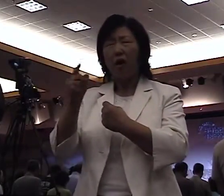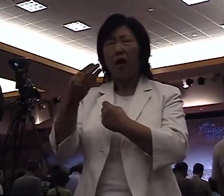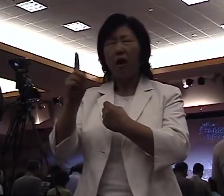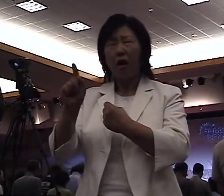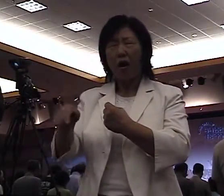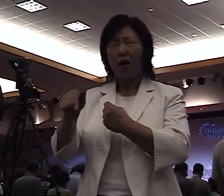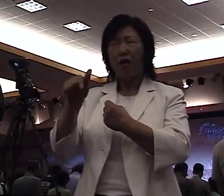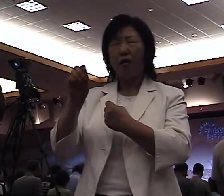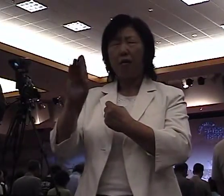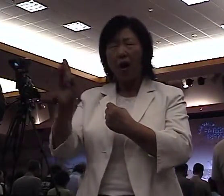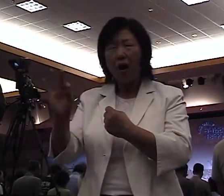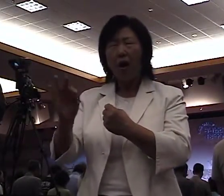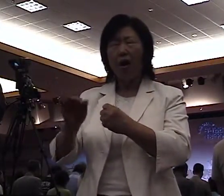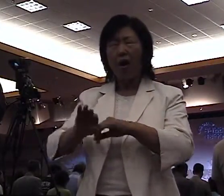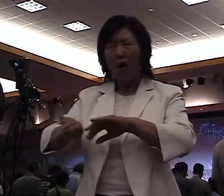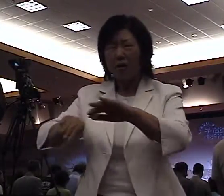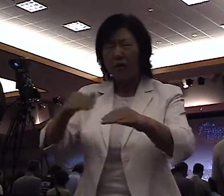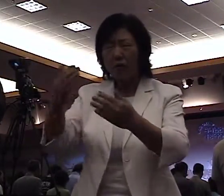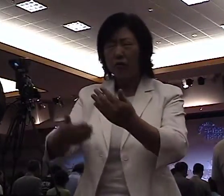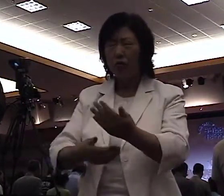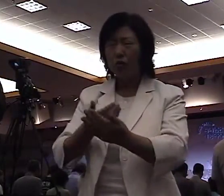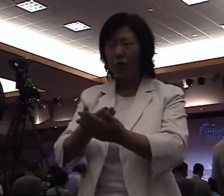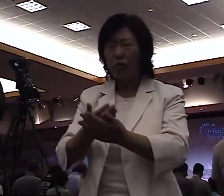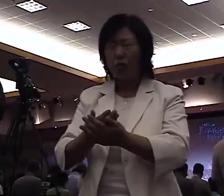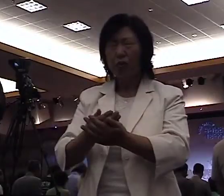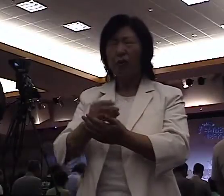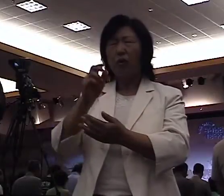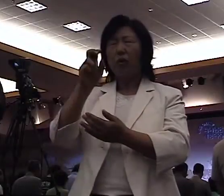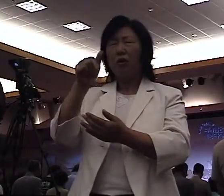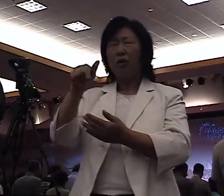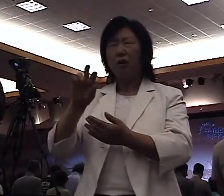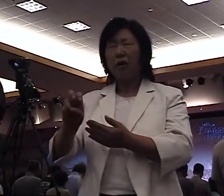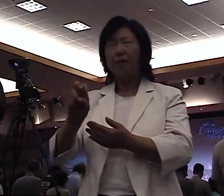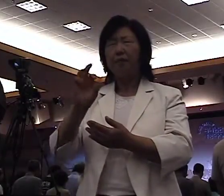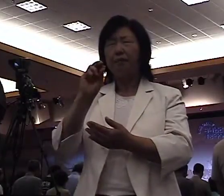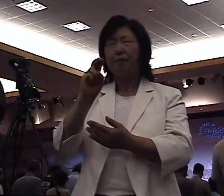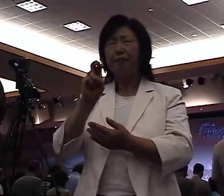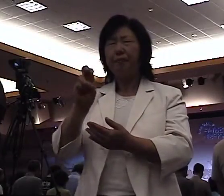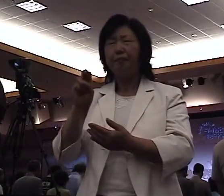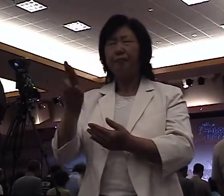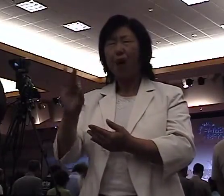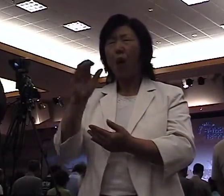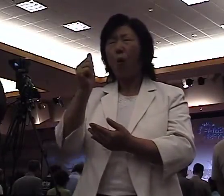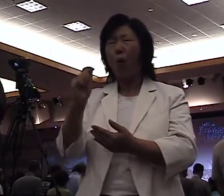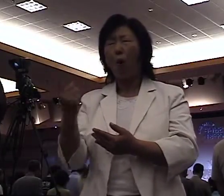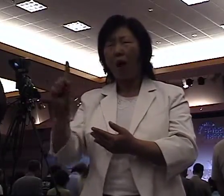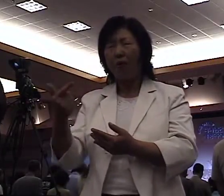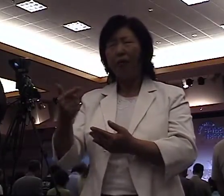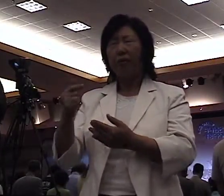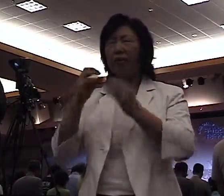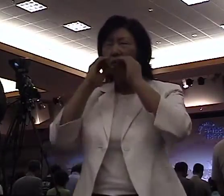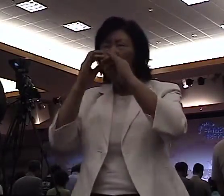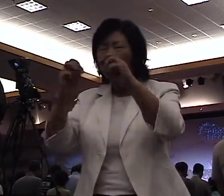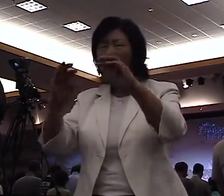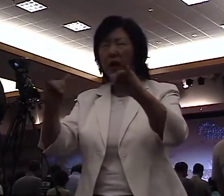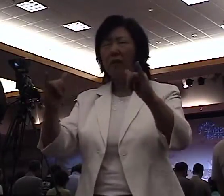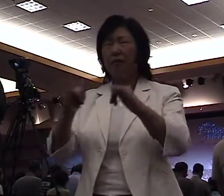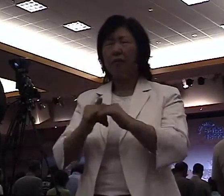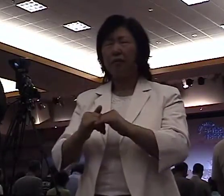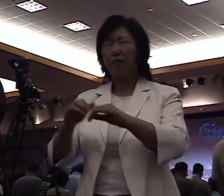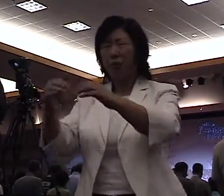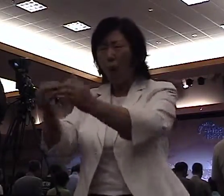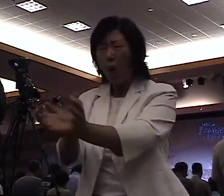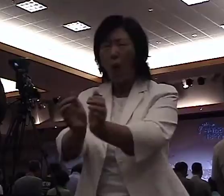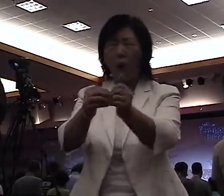있도록 간섭해 주시옵소서. 김명환 남하수 선교사를 위해 기도합니다. 에티오피아